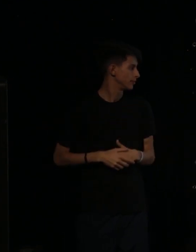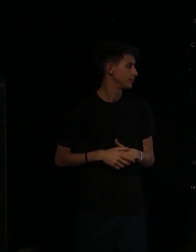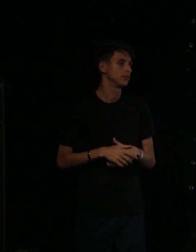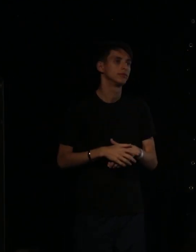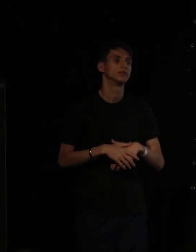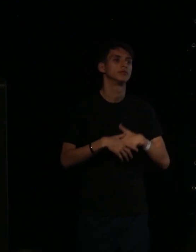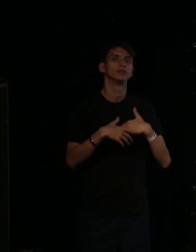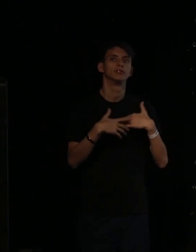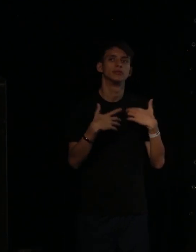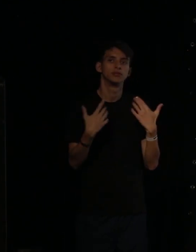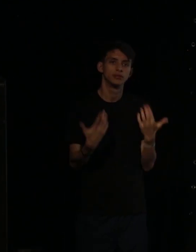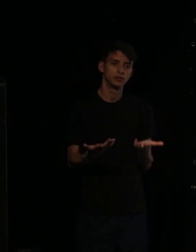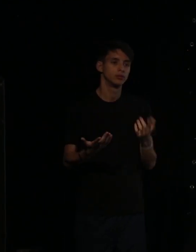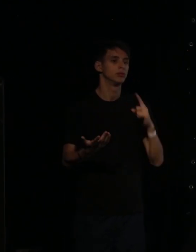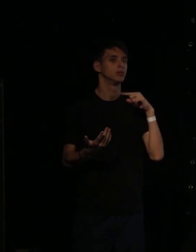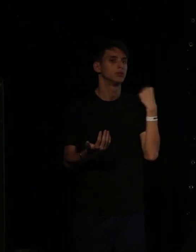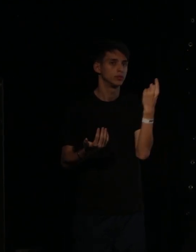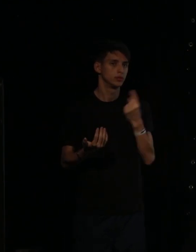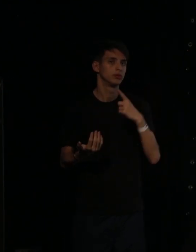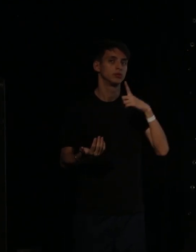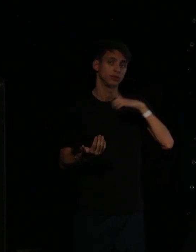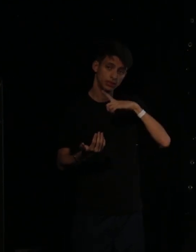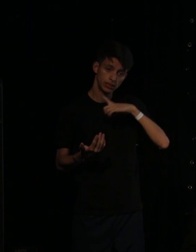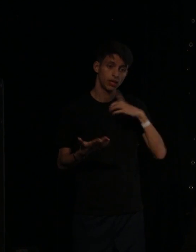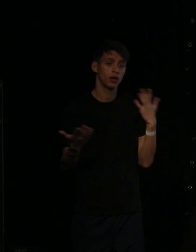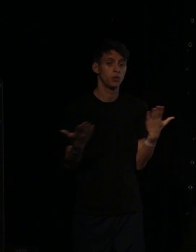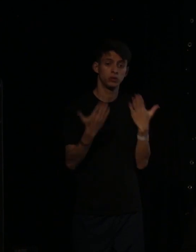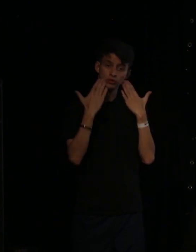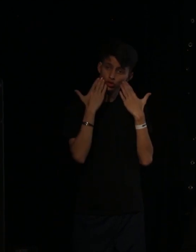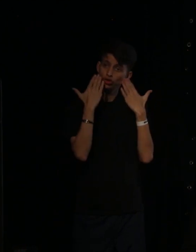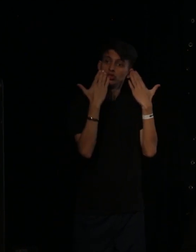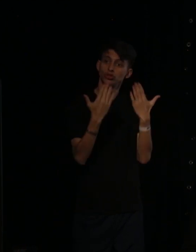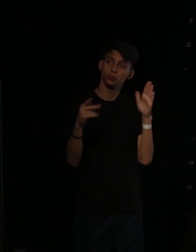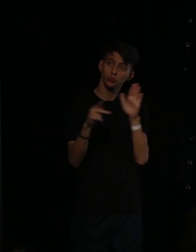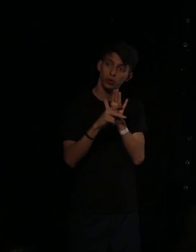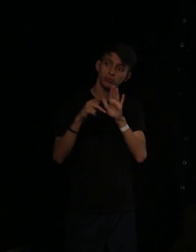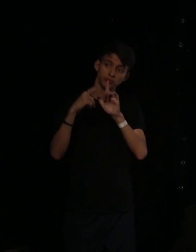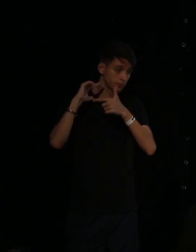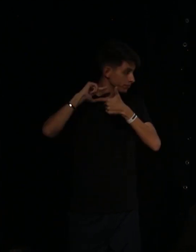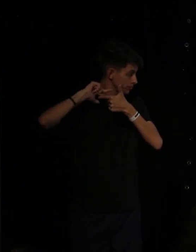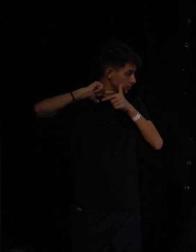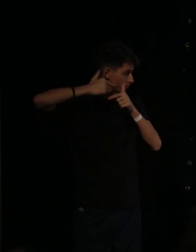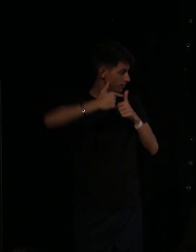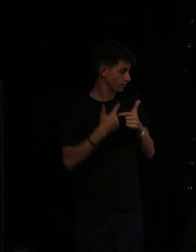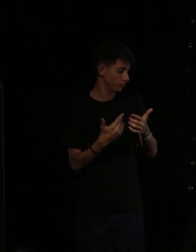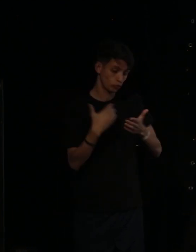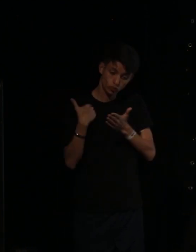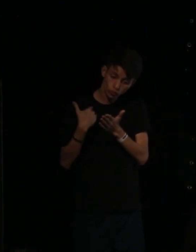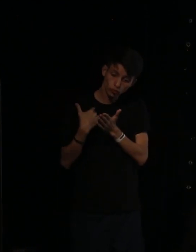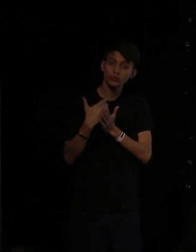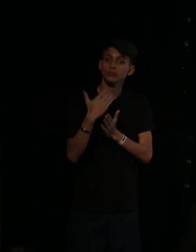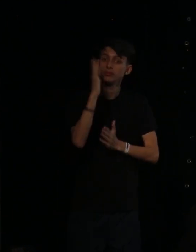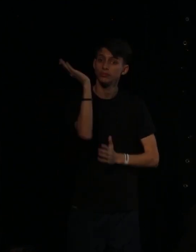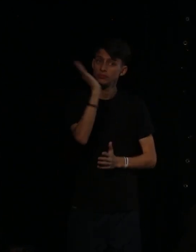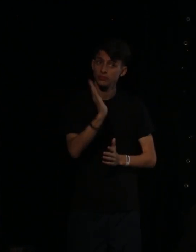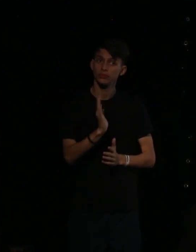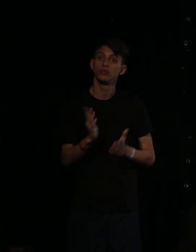Então, nós estamos diante de uma tradição que se inicia no Brasil e que é